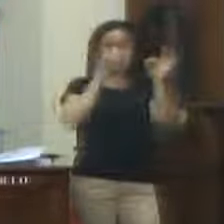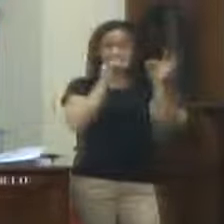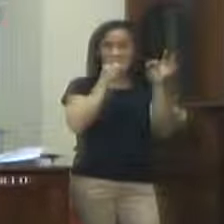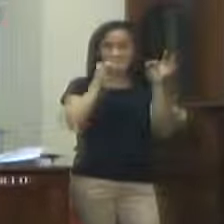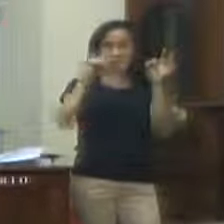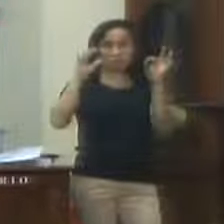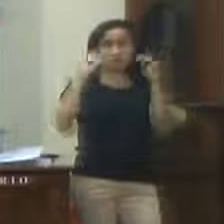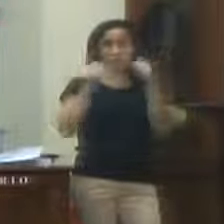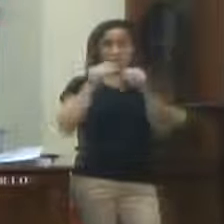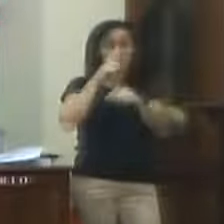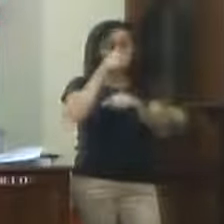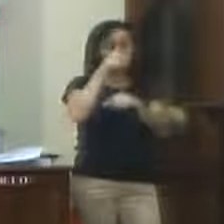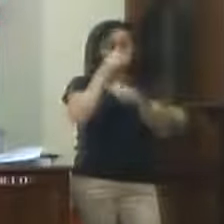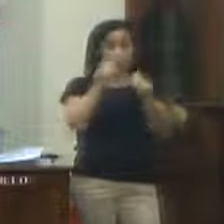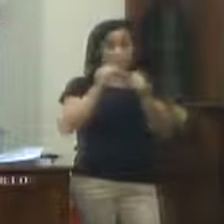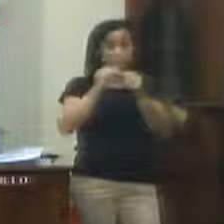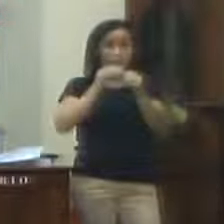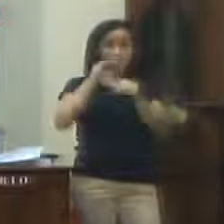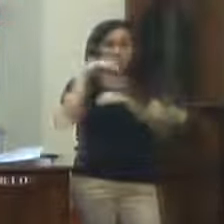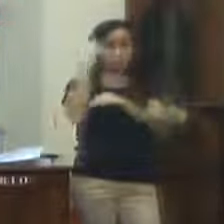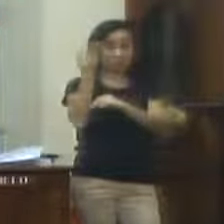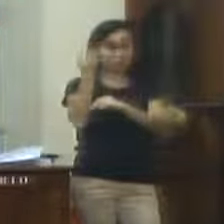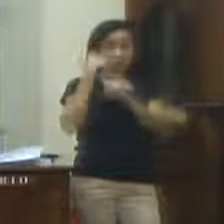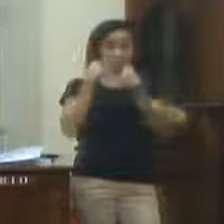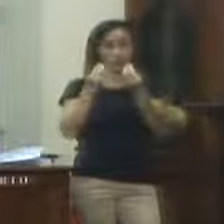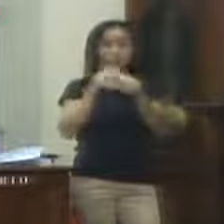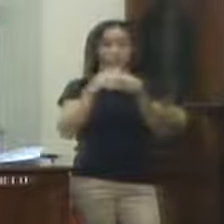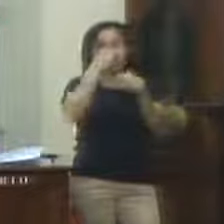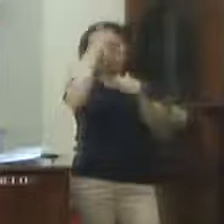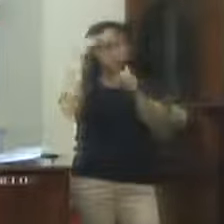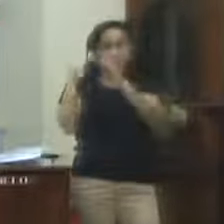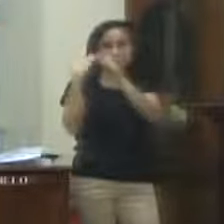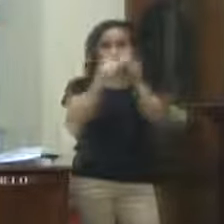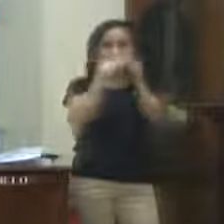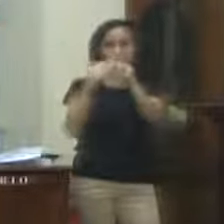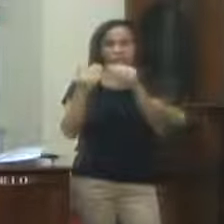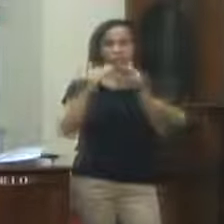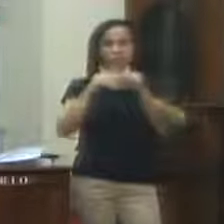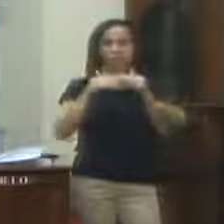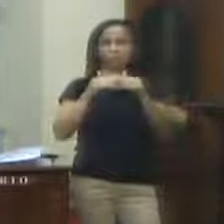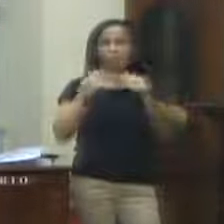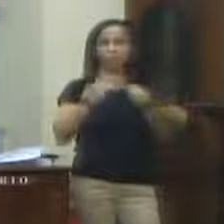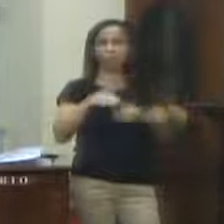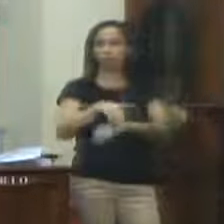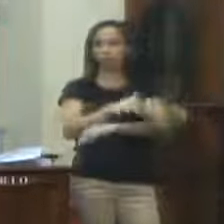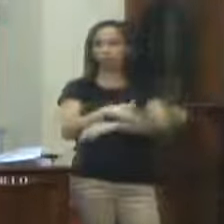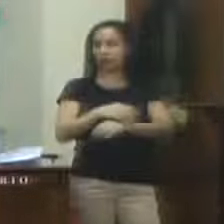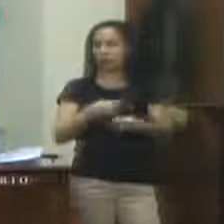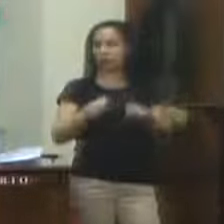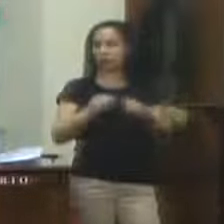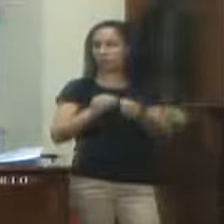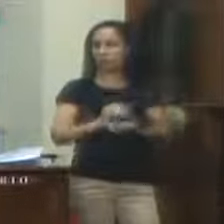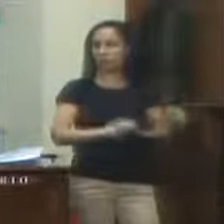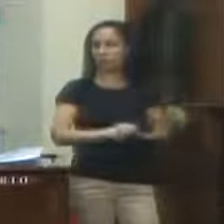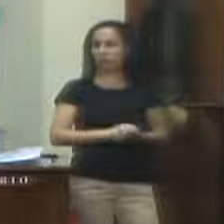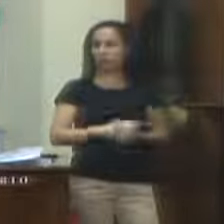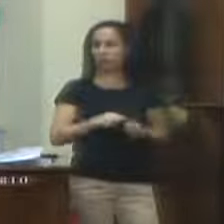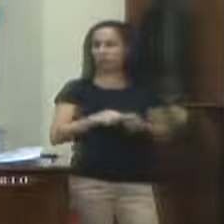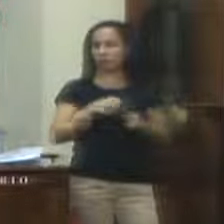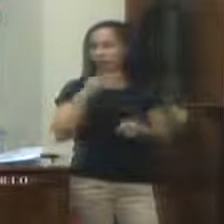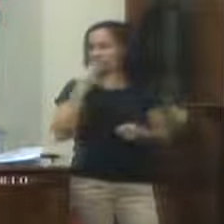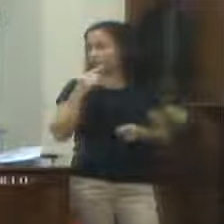curtos. Justificativos. Atendendo a solicitação dos moradores da referida rua que temem por acidentes e por se tratar de